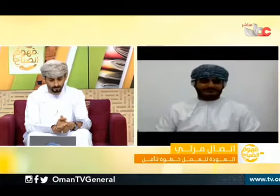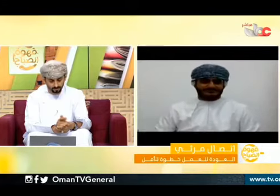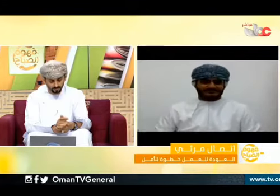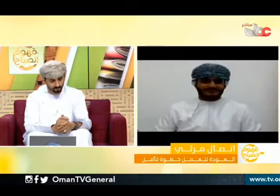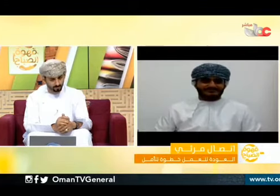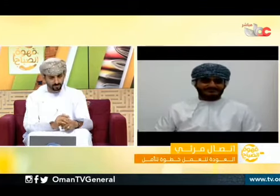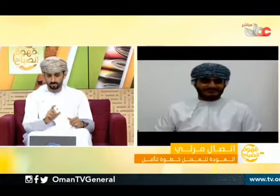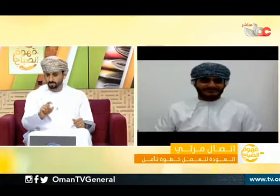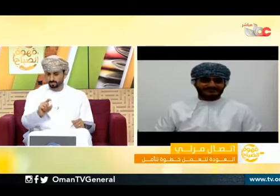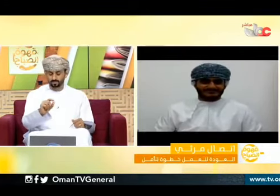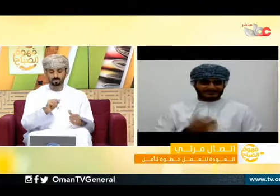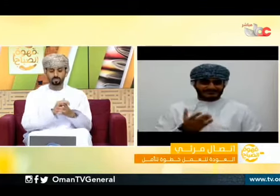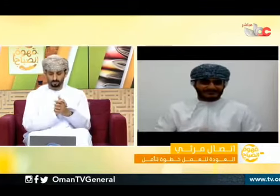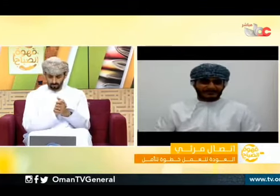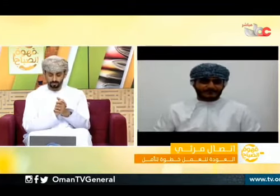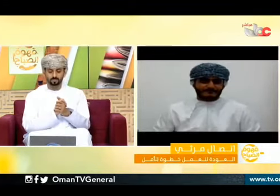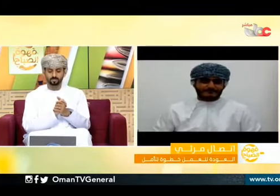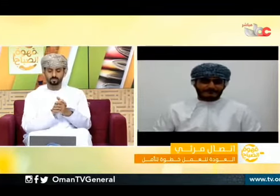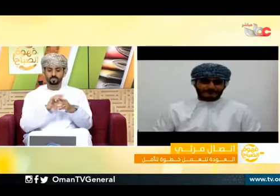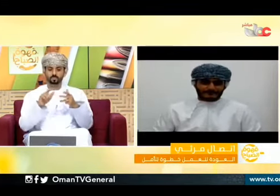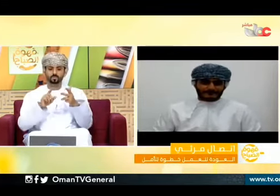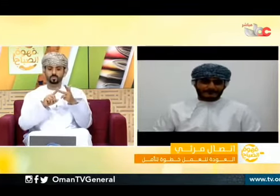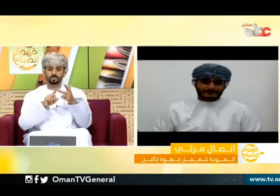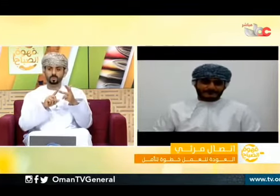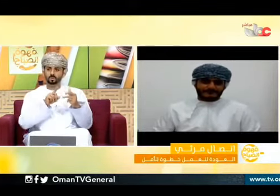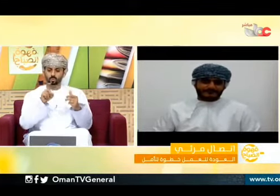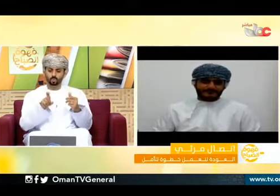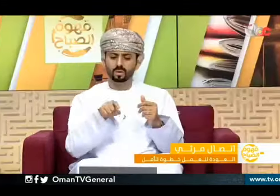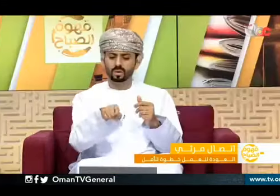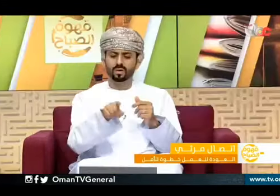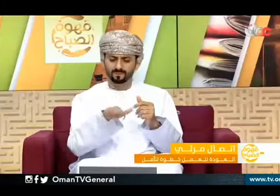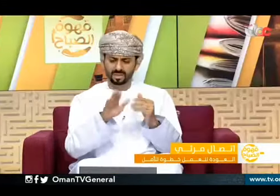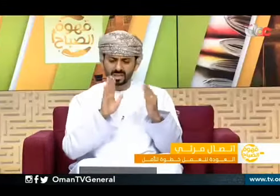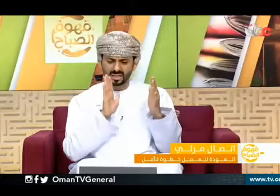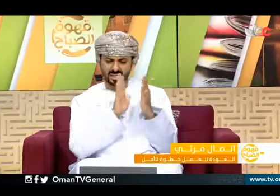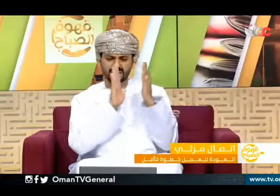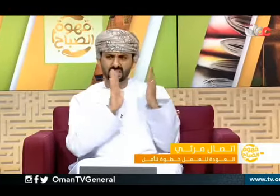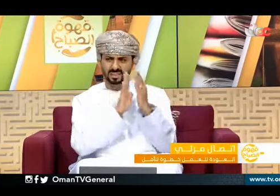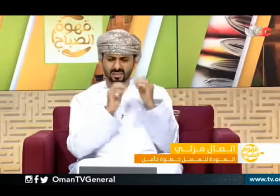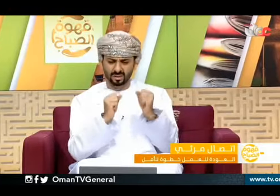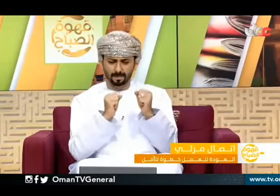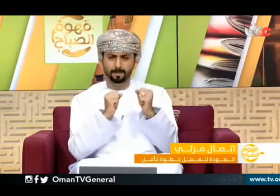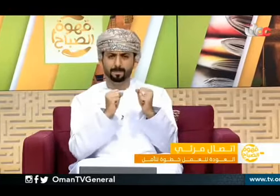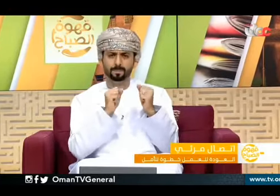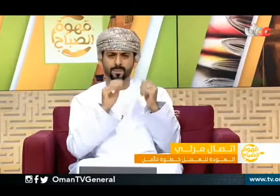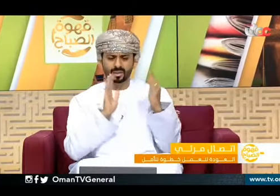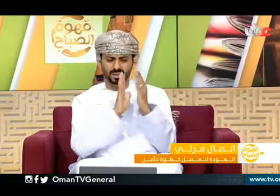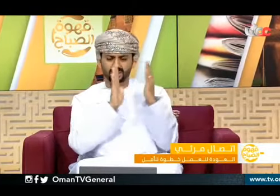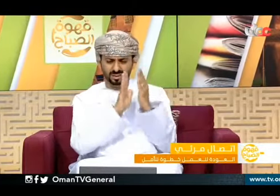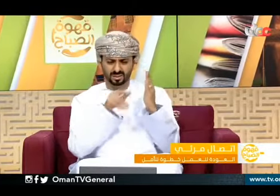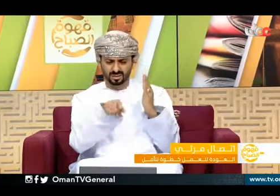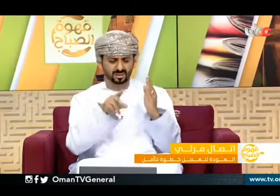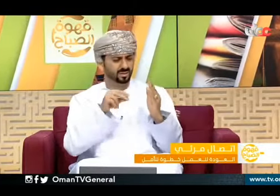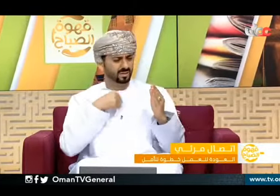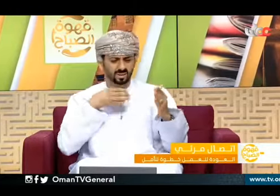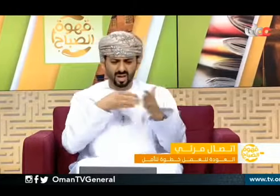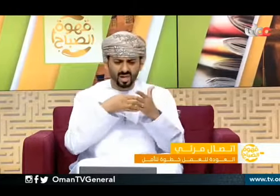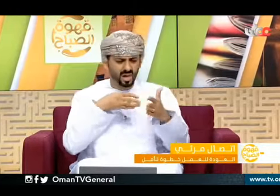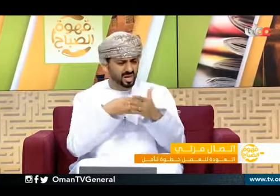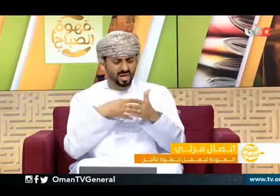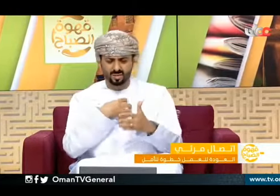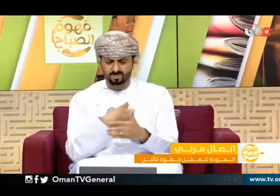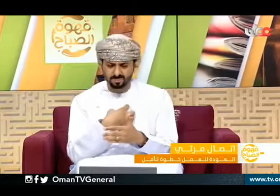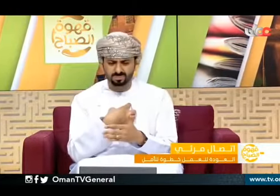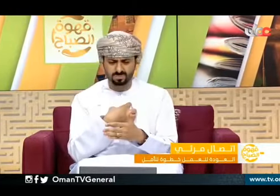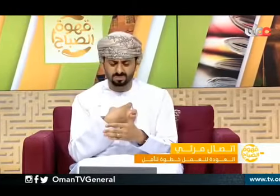والتواصل عن طريق الكتابة. أيوة ممتاز. نعم، بالنسبة للسؤال التالي أيضا بالنسبة للتحديات اللي تواجهها، التحديات الصعبة